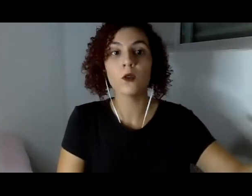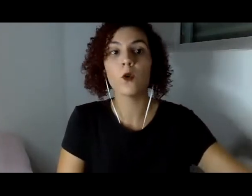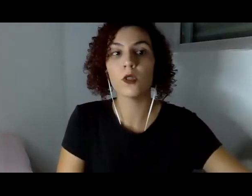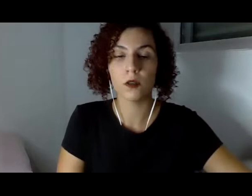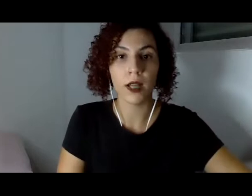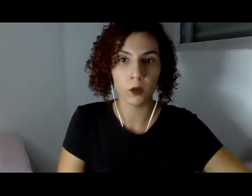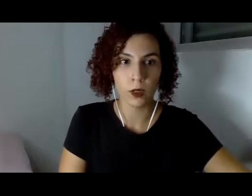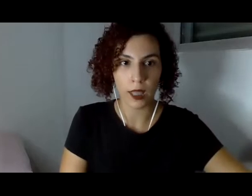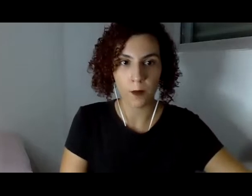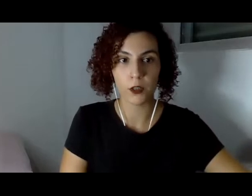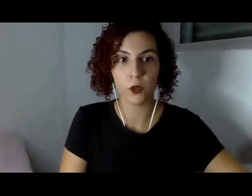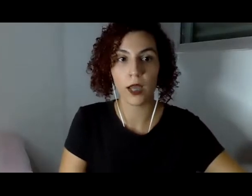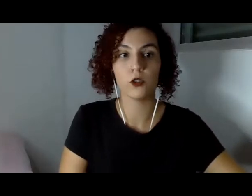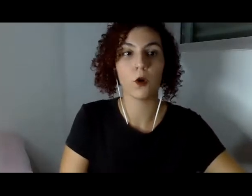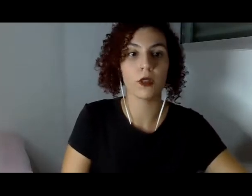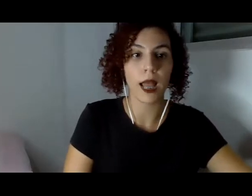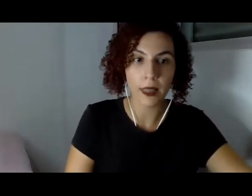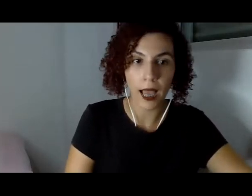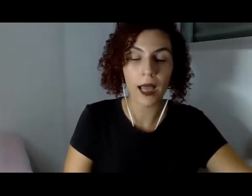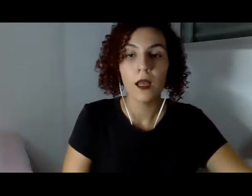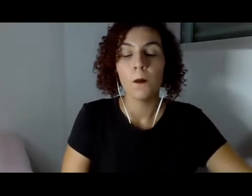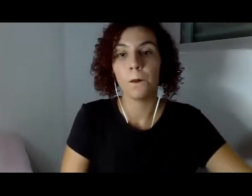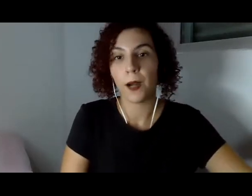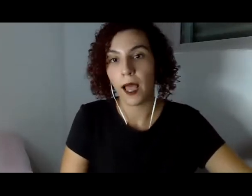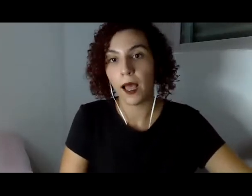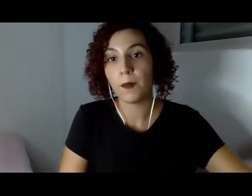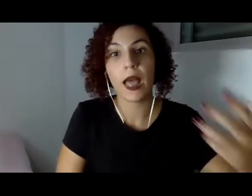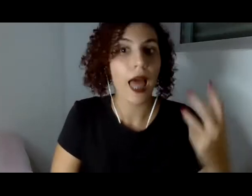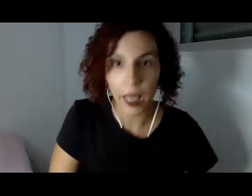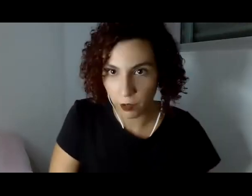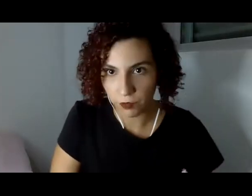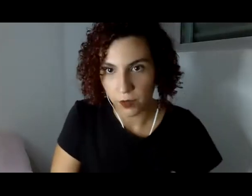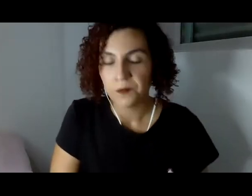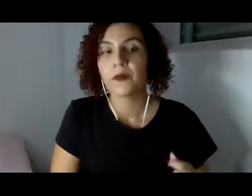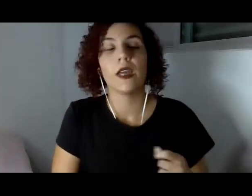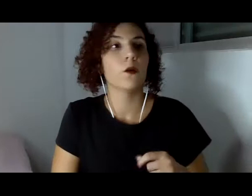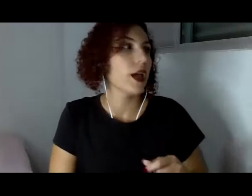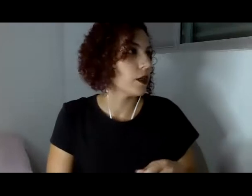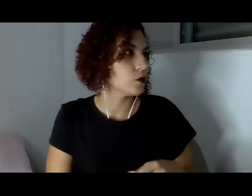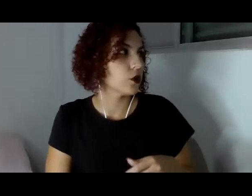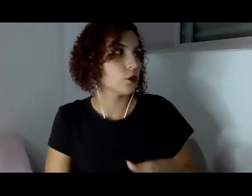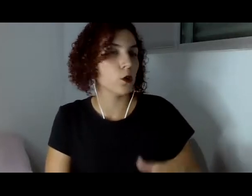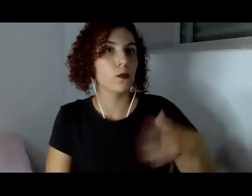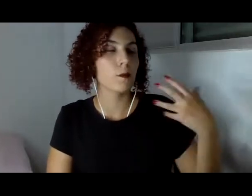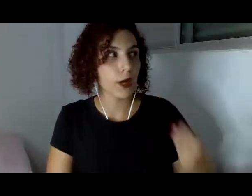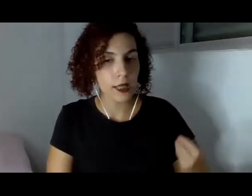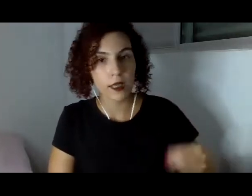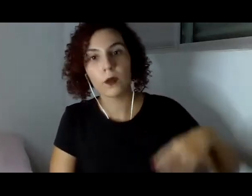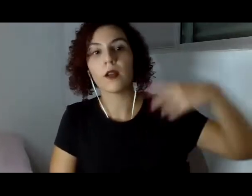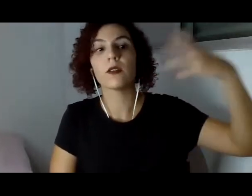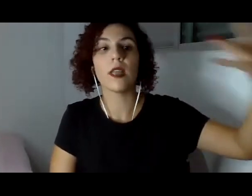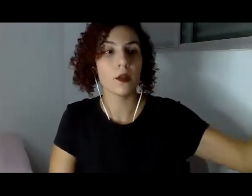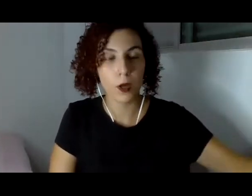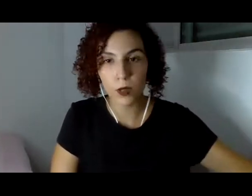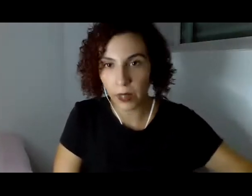Então, quanto custa o valor do intérprete? Eu quero te contratar para minha live. Eu sou uma empresa e